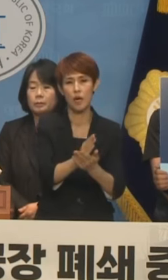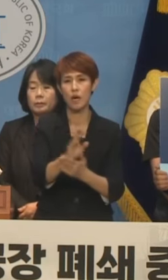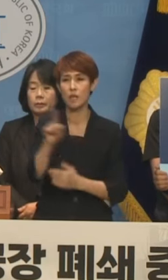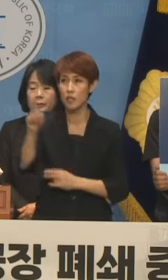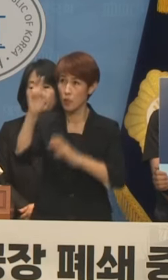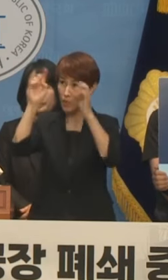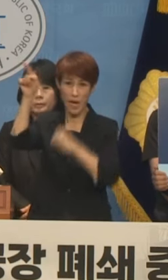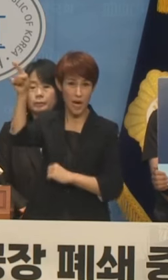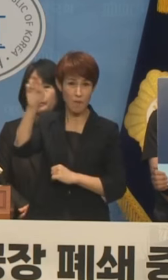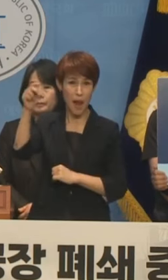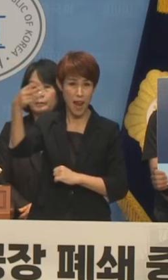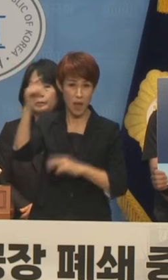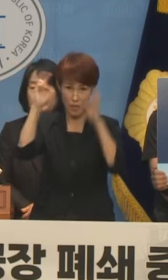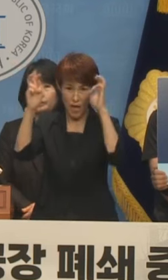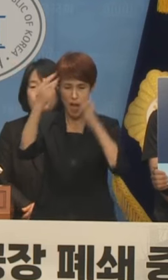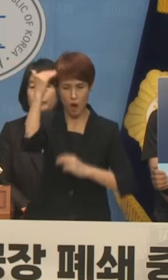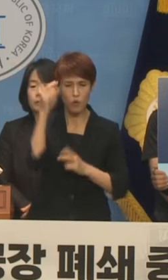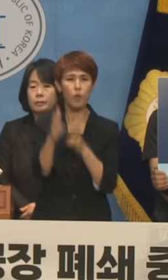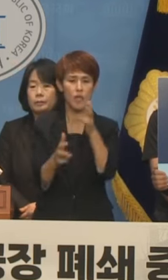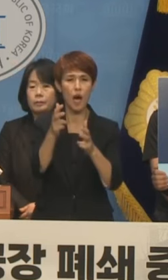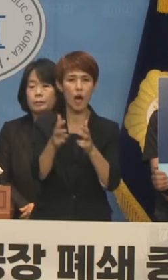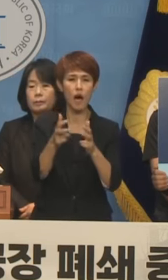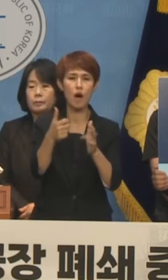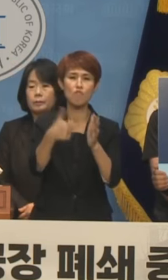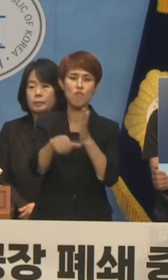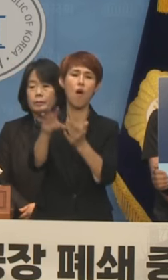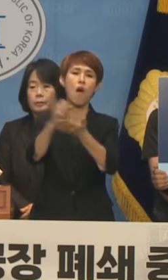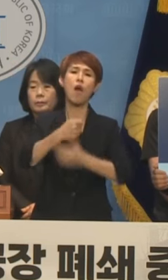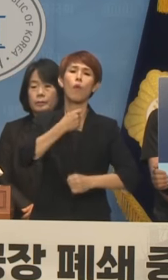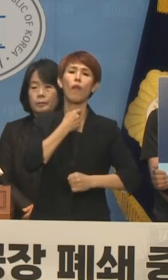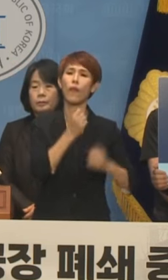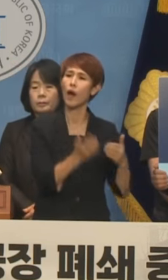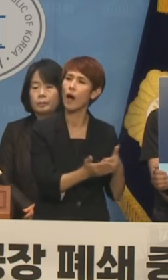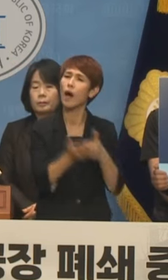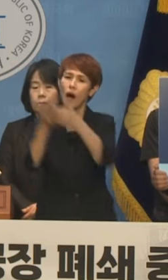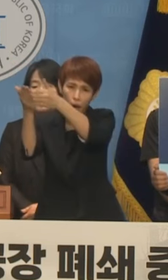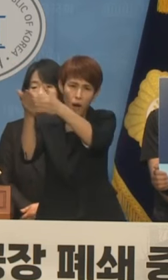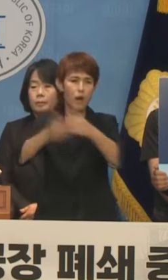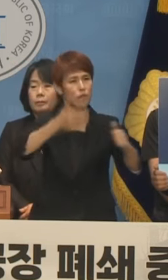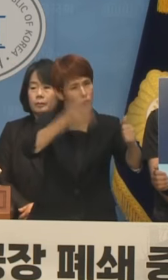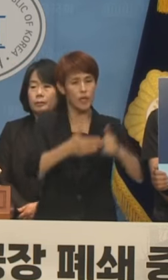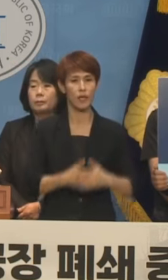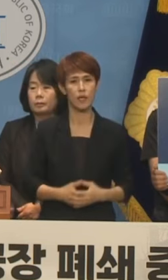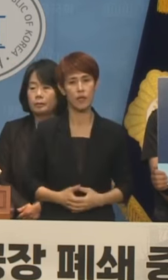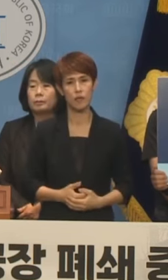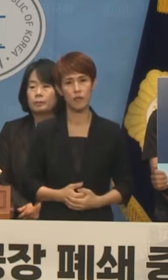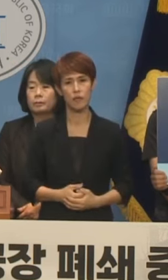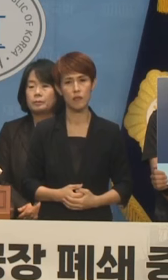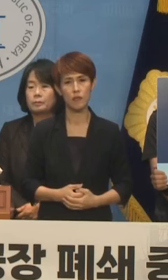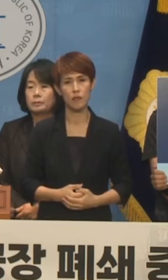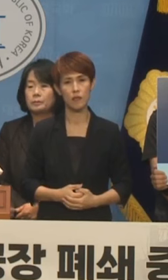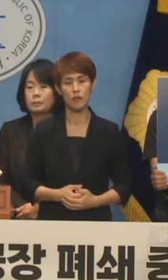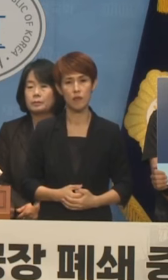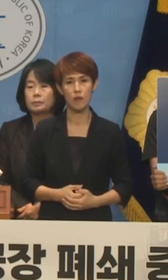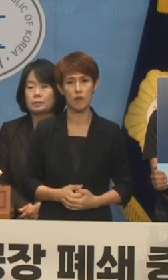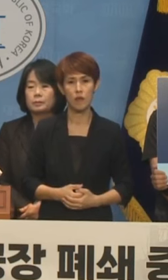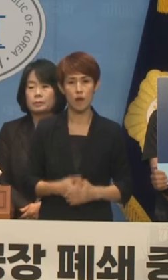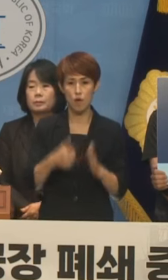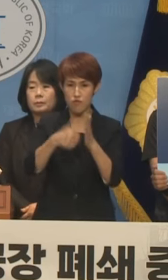그룹에게 한국 공장에서 납품받기를 원한다라고 강력하게 전달해 주십시오.